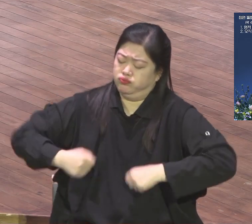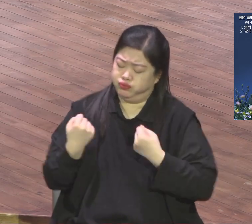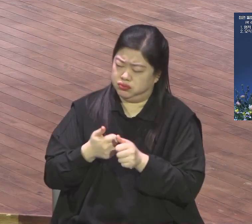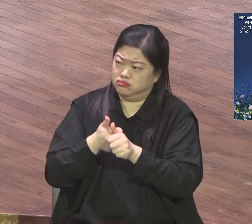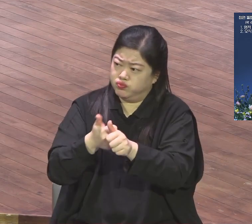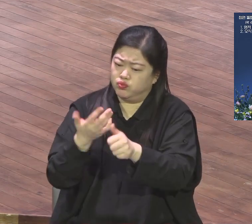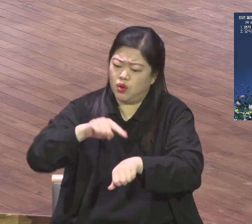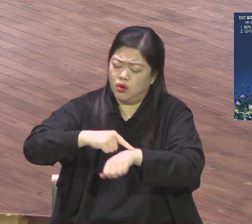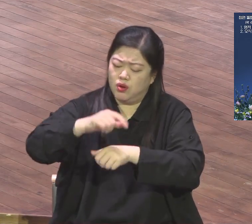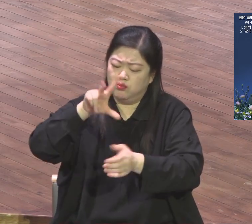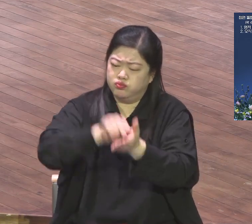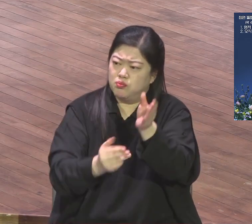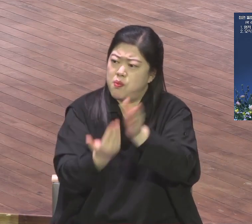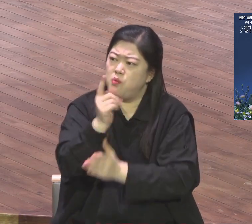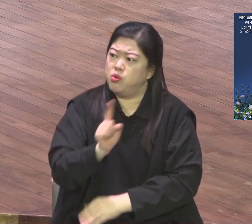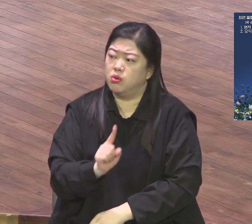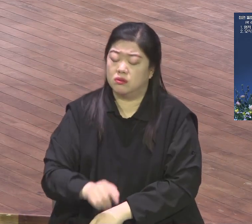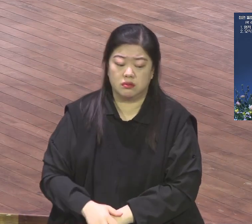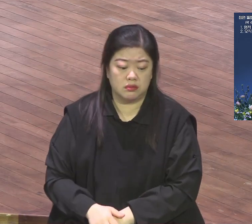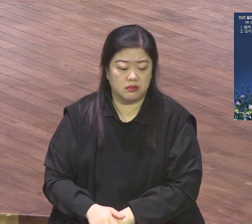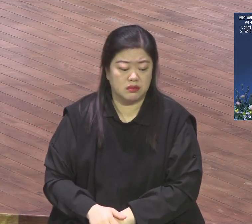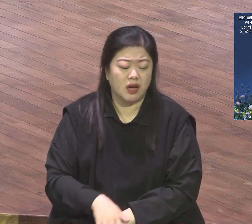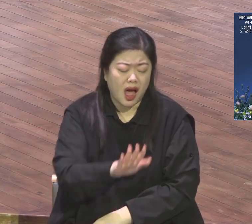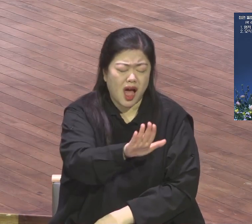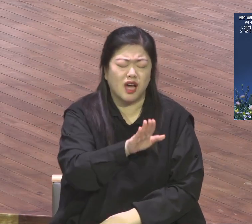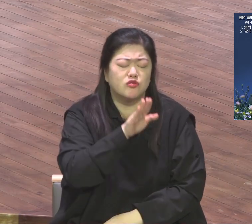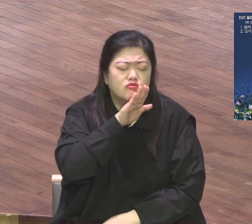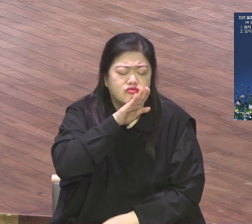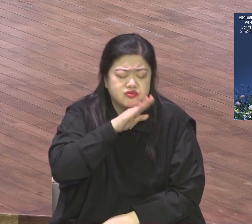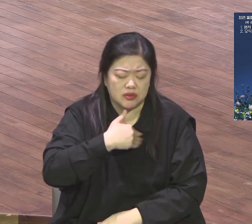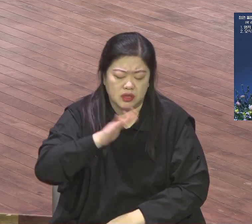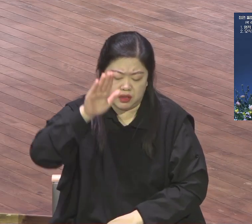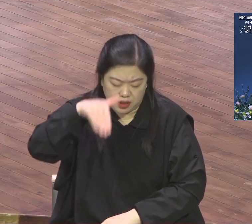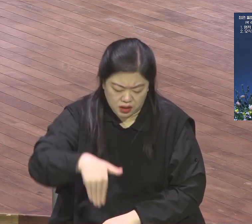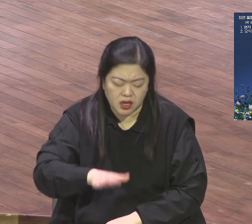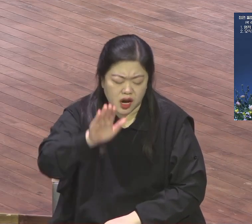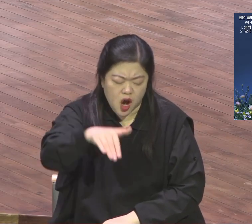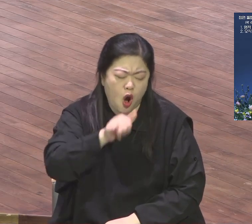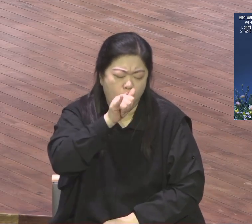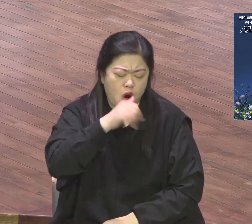살아왔어요. 여러분 믿든지 안 여러분 알아서 하세요.